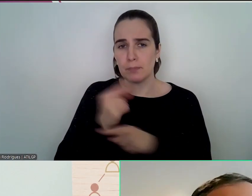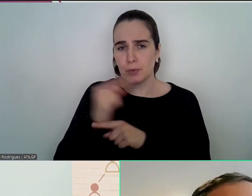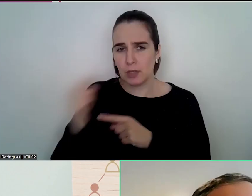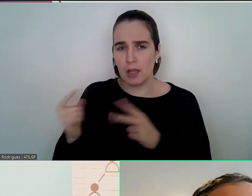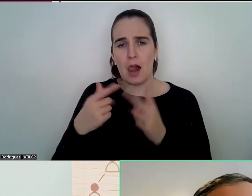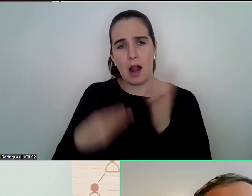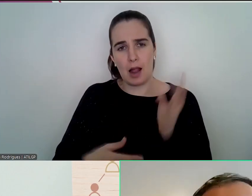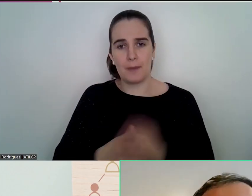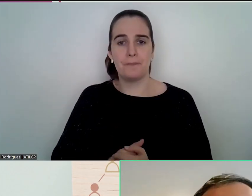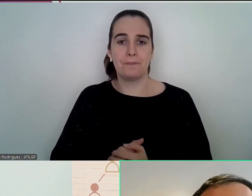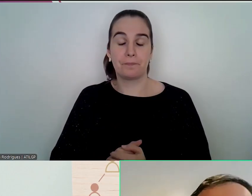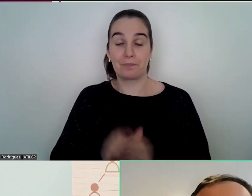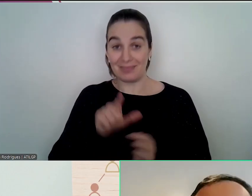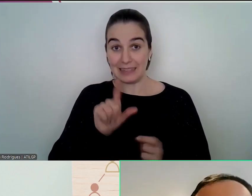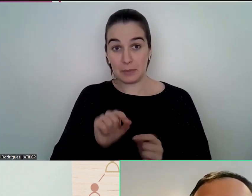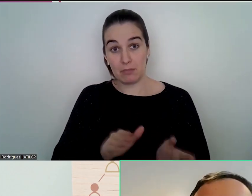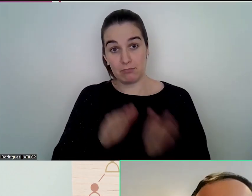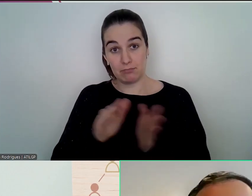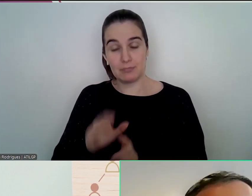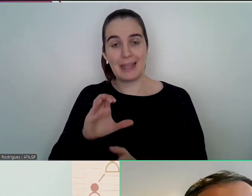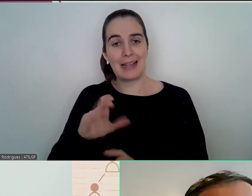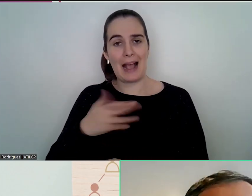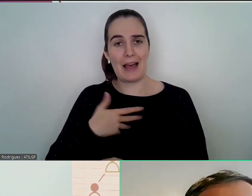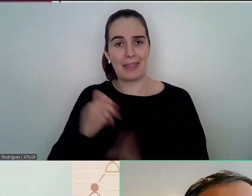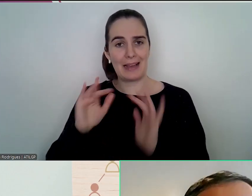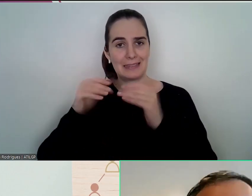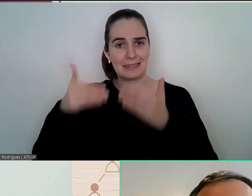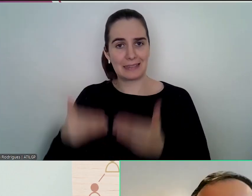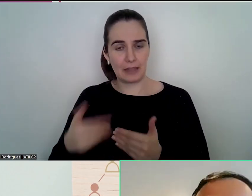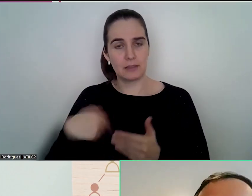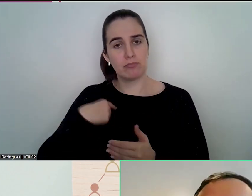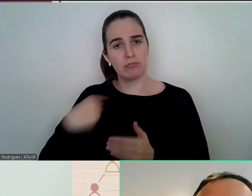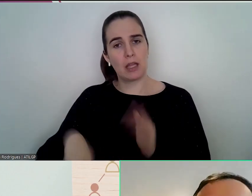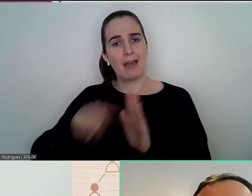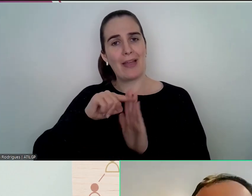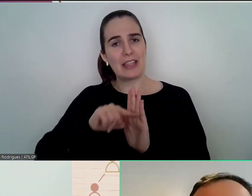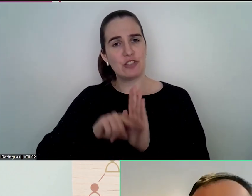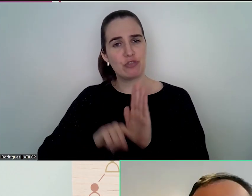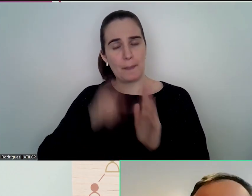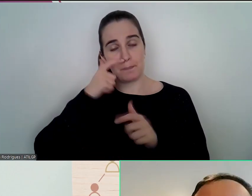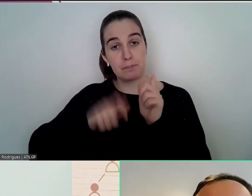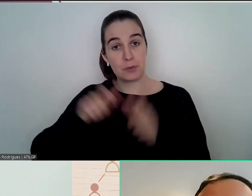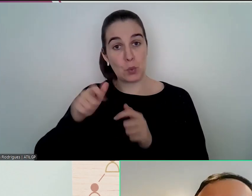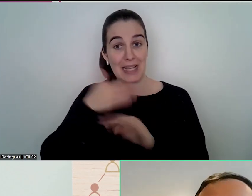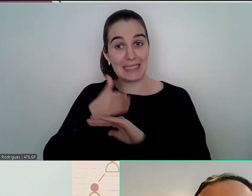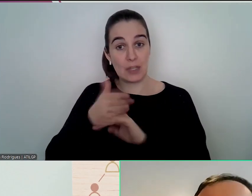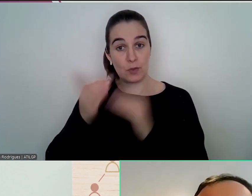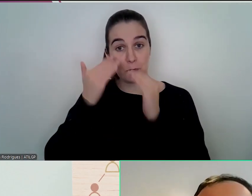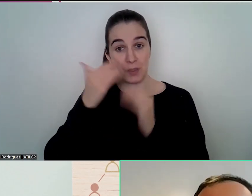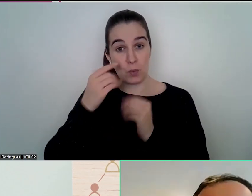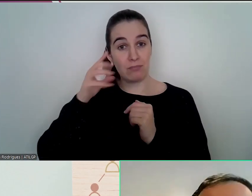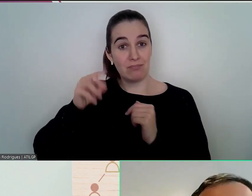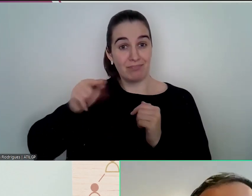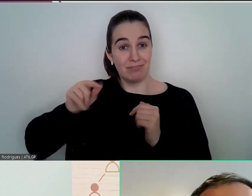etc. Para além disso, no site da CADA nós temos também disponível a lista de todos os responsáveis pelo acesso à informação que existem em